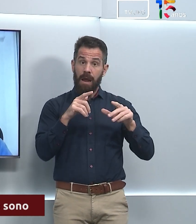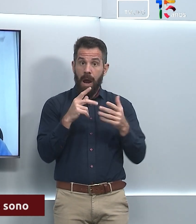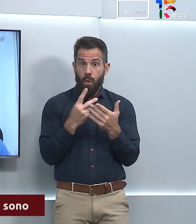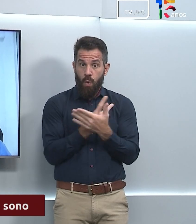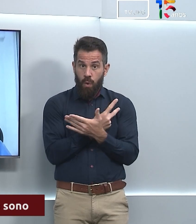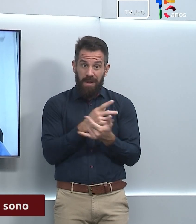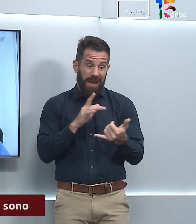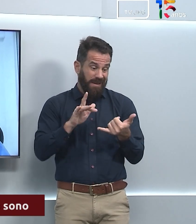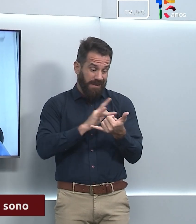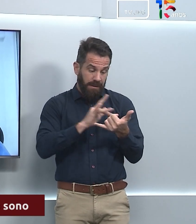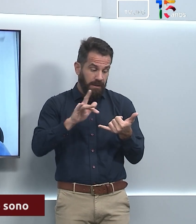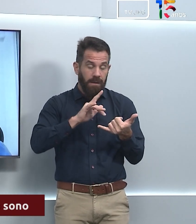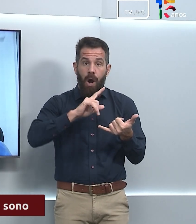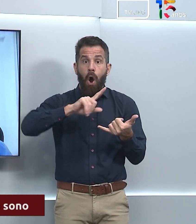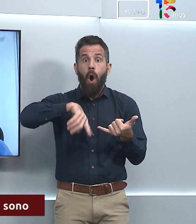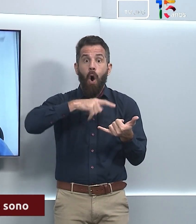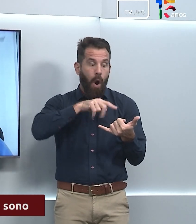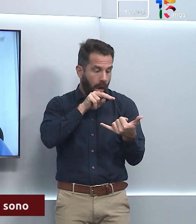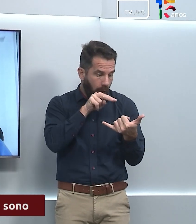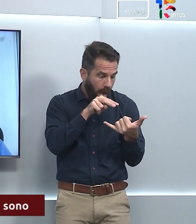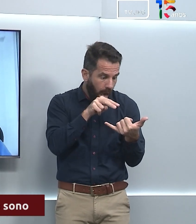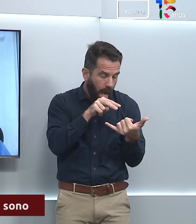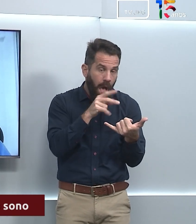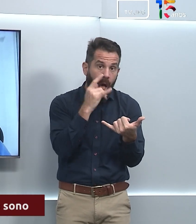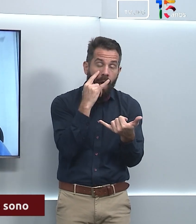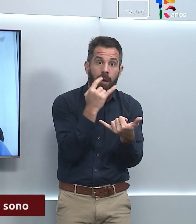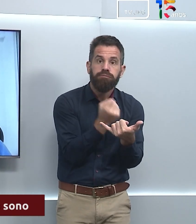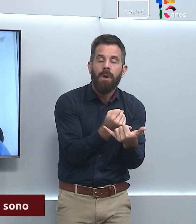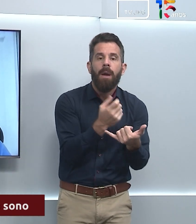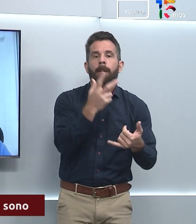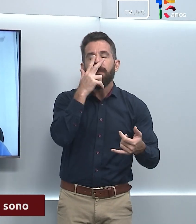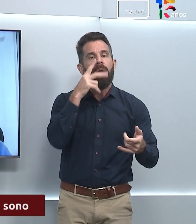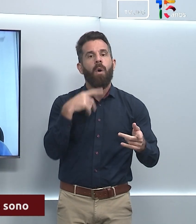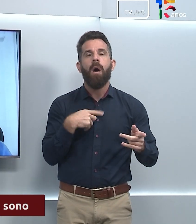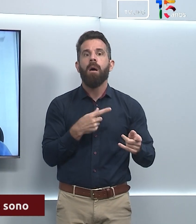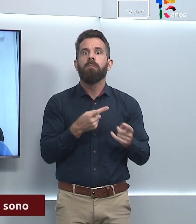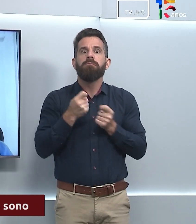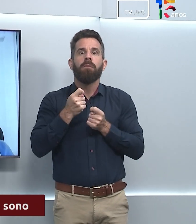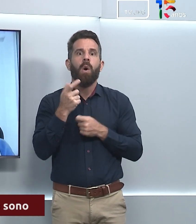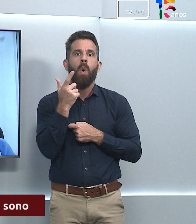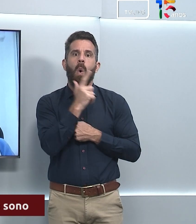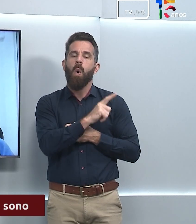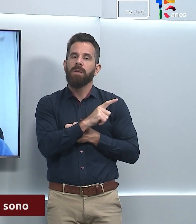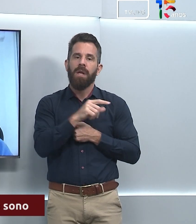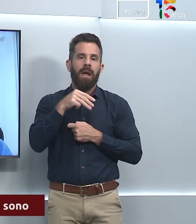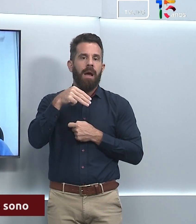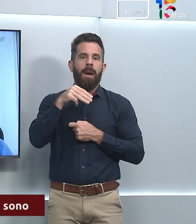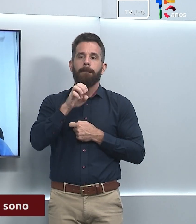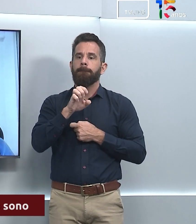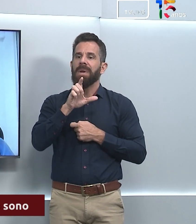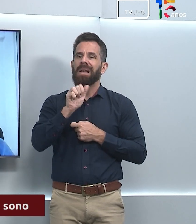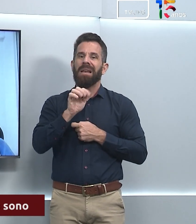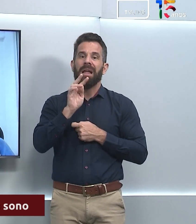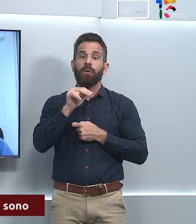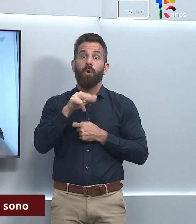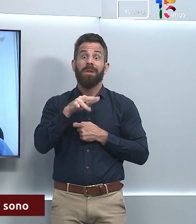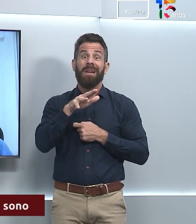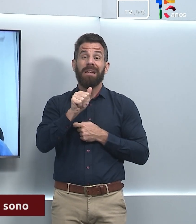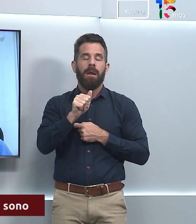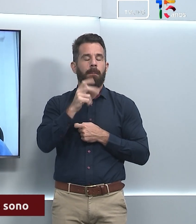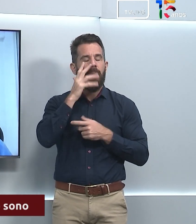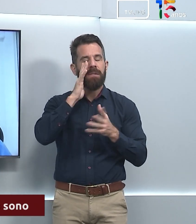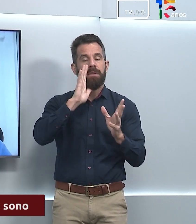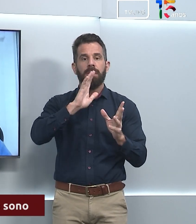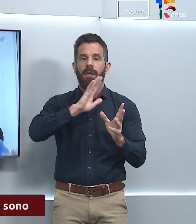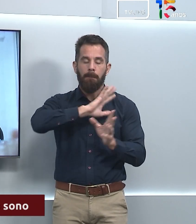capaz de bloquear a produção de melatonina. Sem melatonina nesse sono, mesmo que ela consiga dar uma cochilada, bagunça